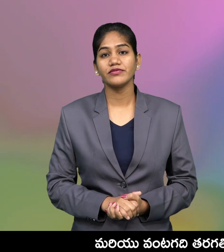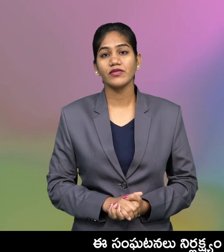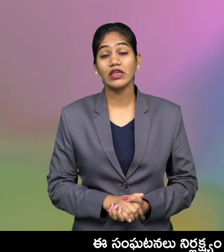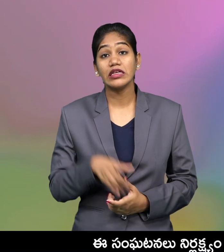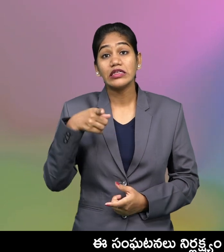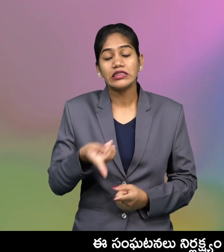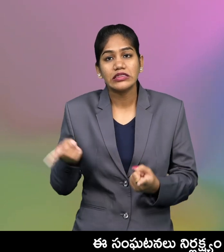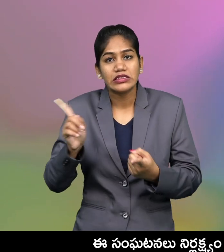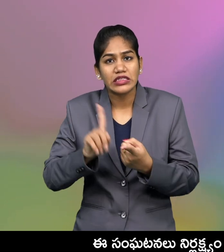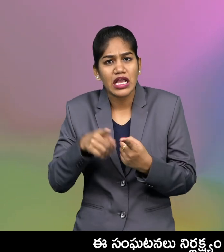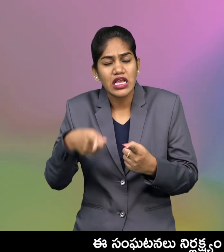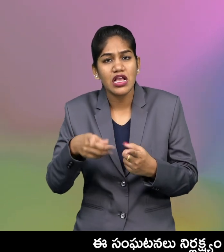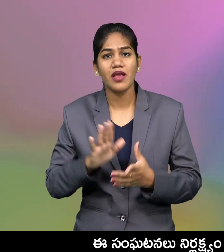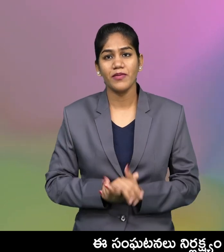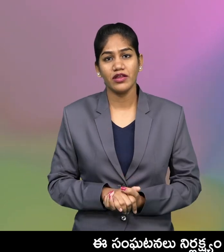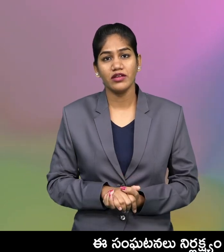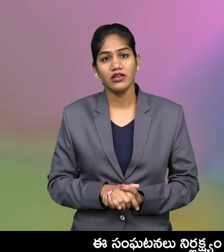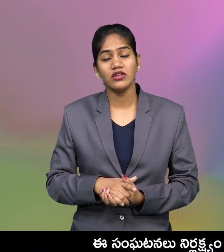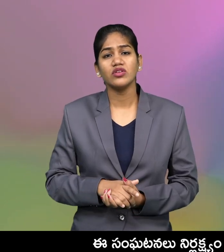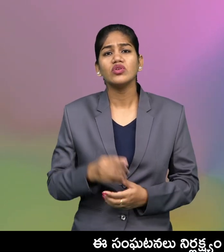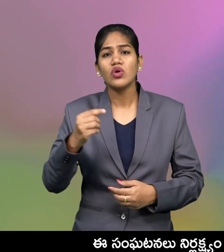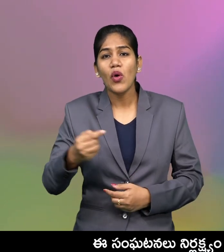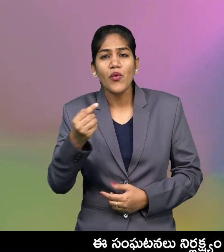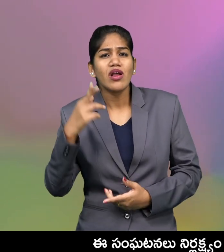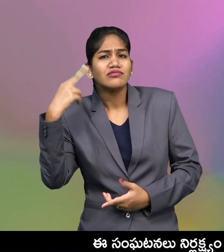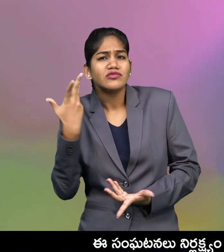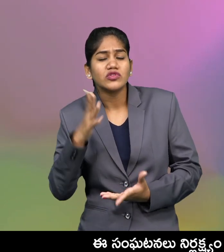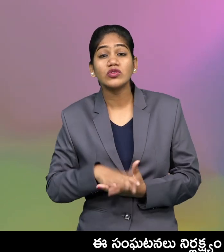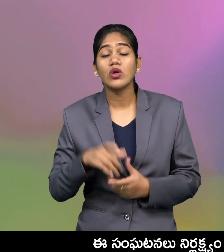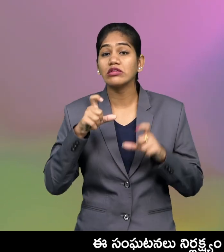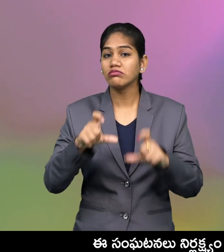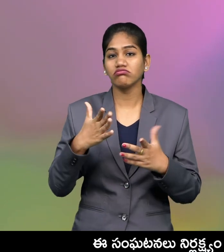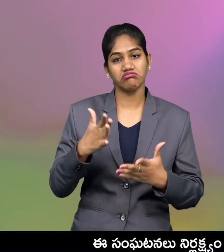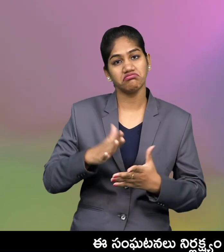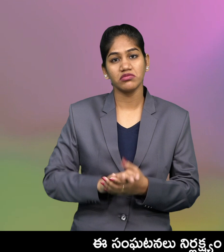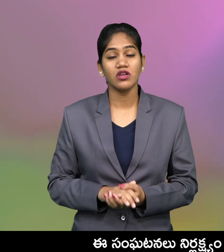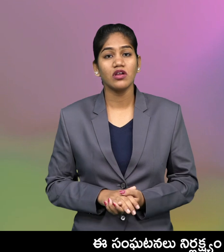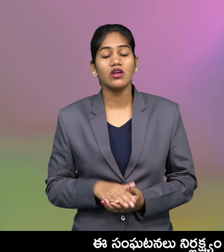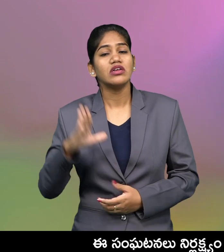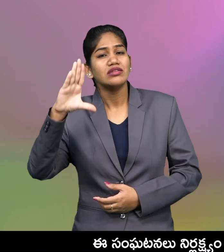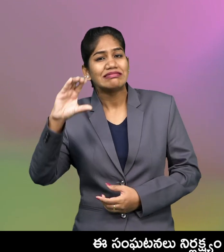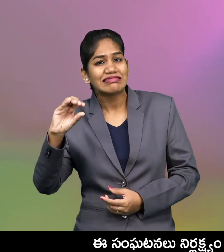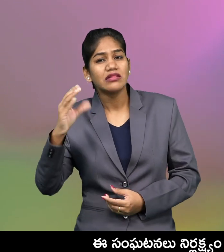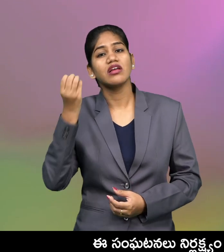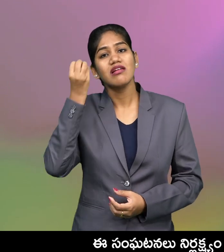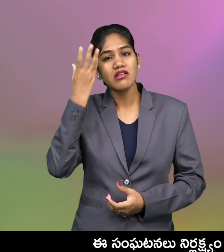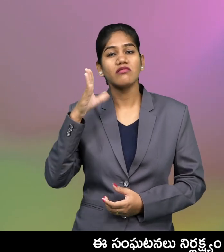ఈ సంఘటనలు నిర్లక్ష్యం లేదా అవగాహన లేకపోవడం వల్ల తరచుగా జరుగుతాయి.